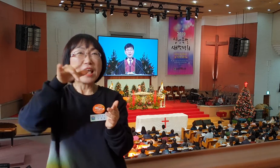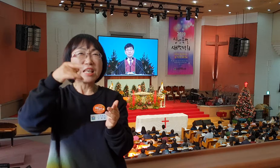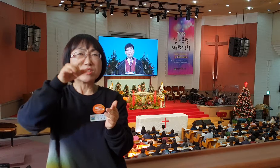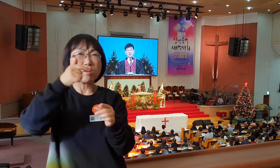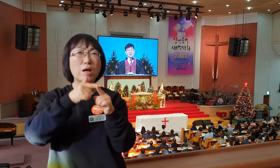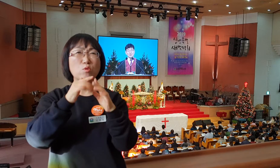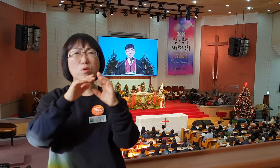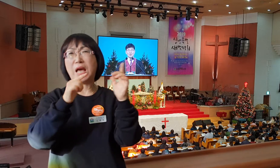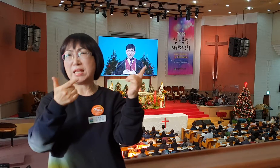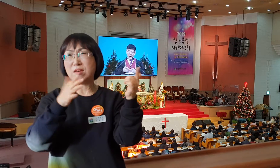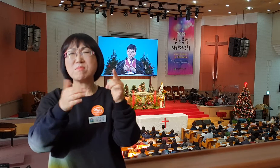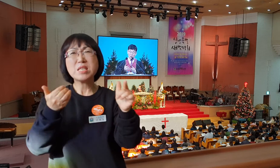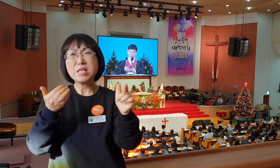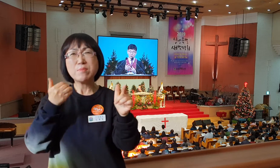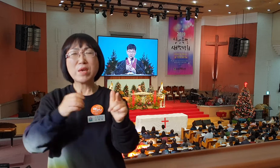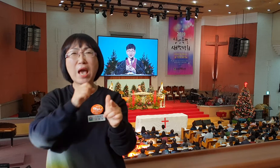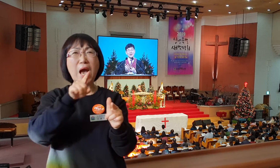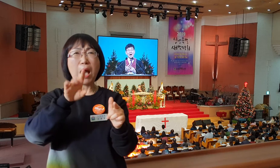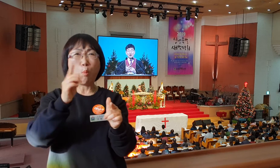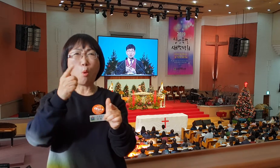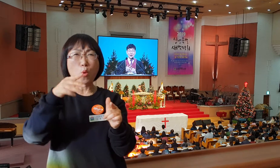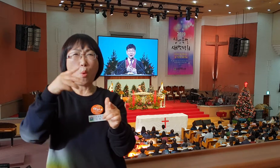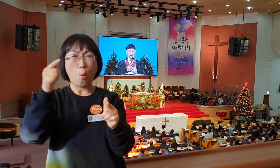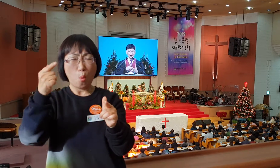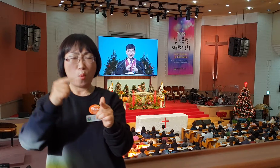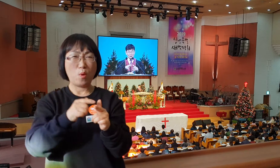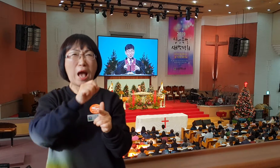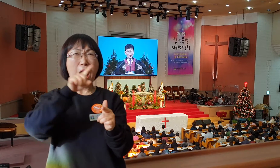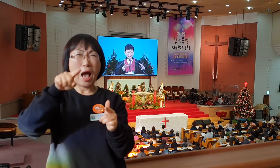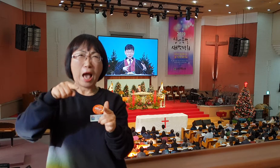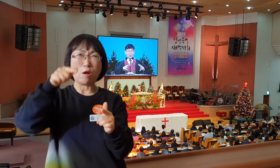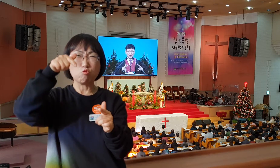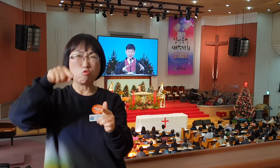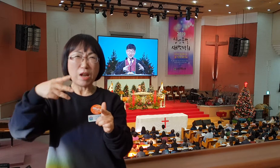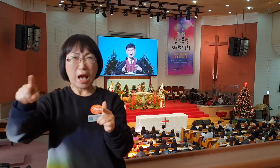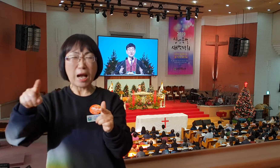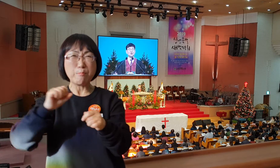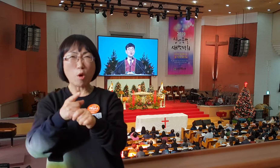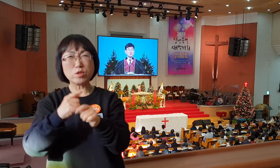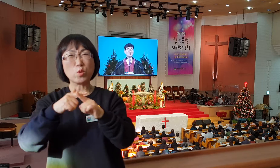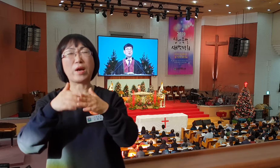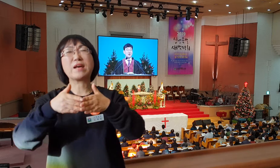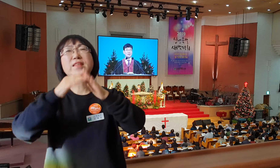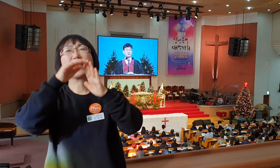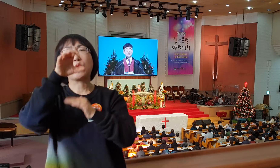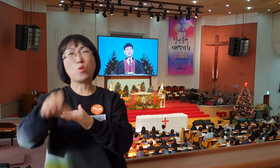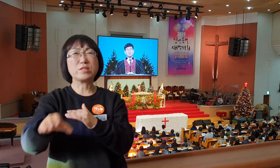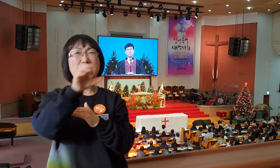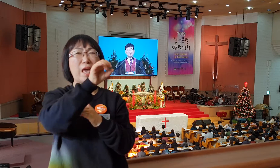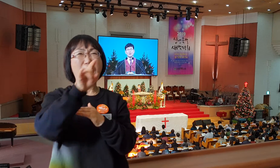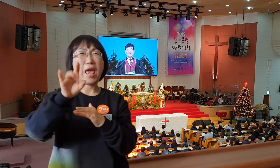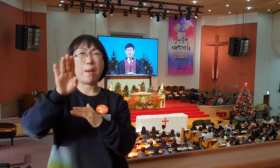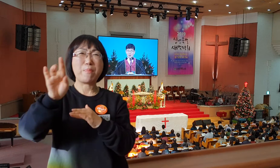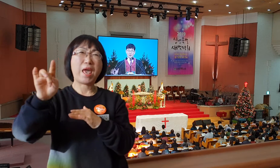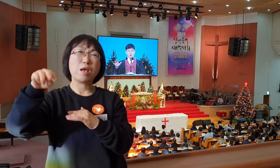아닙니다. 이미 아골로, 부리스길라, 아골라 그래가지고 벌써 교회가 생겨져 있는 곳이 에베소예요.